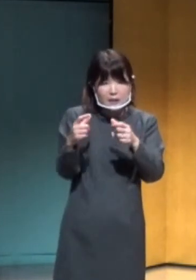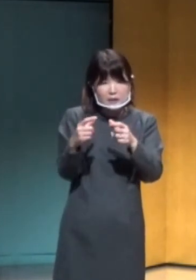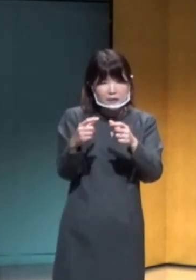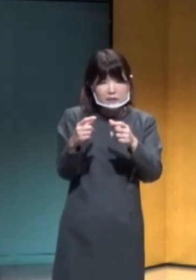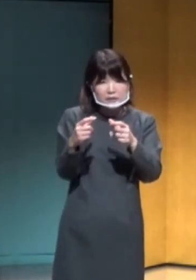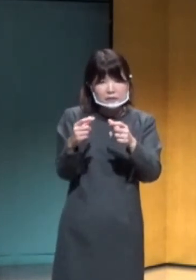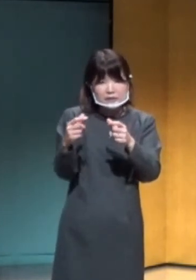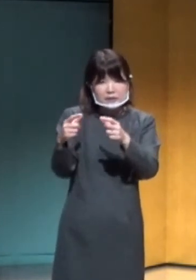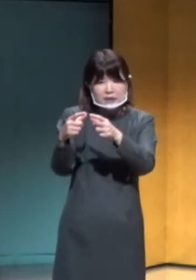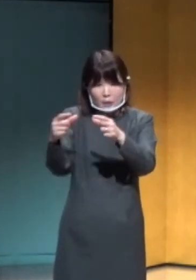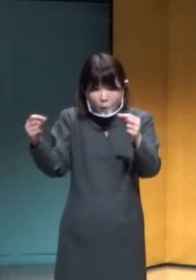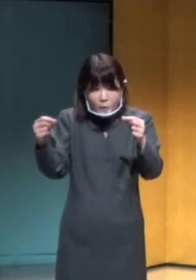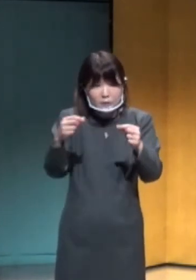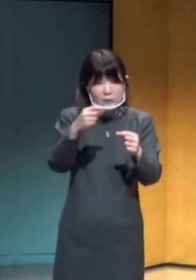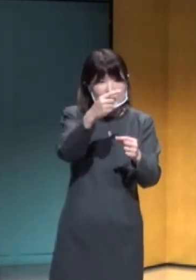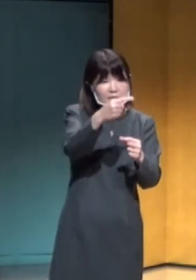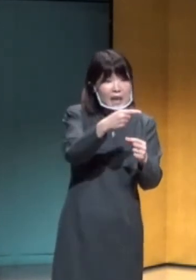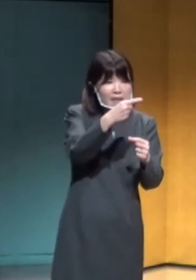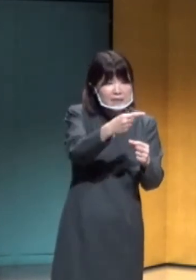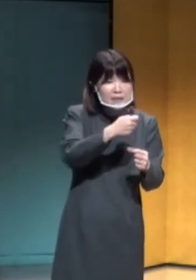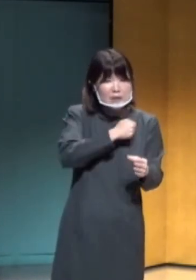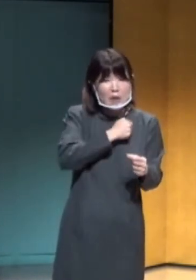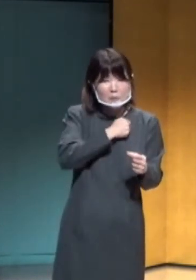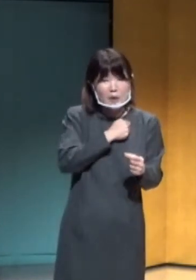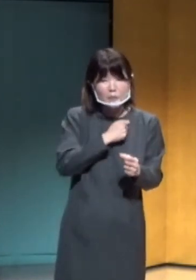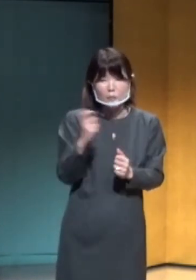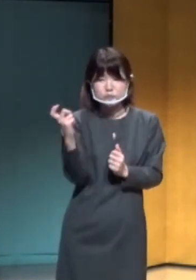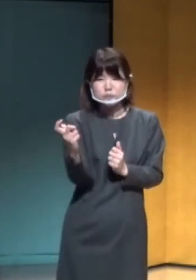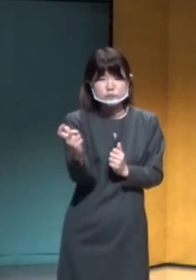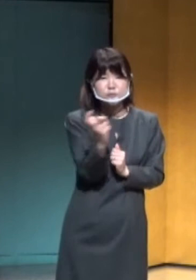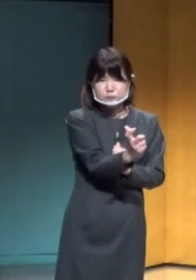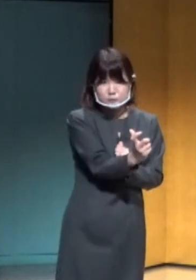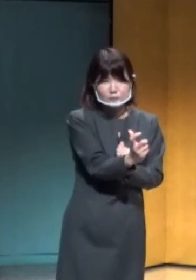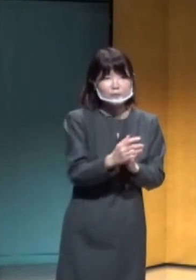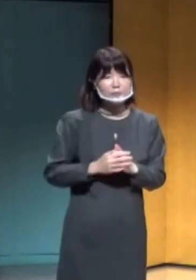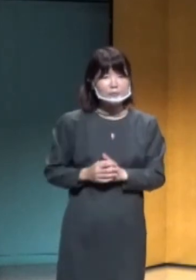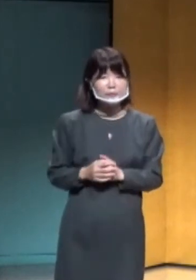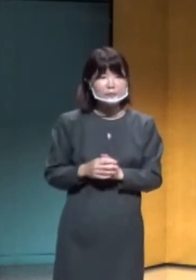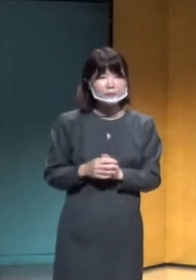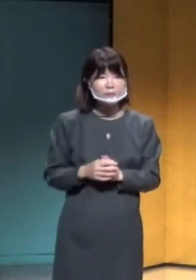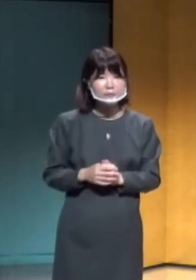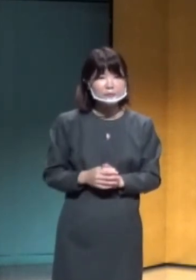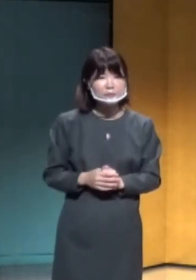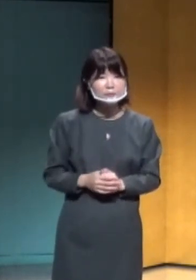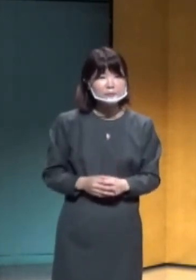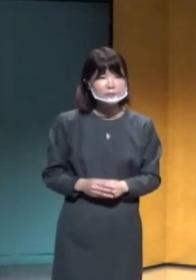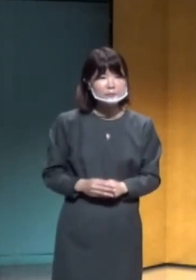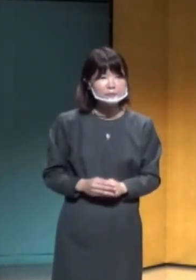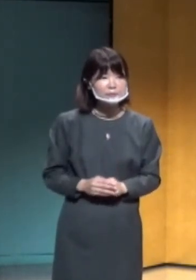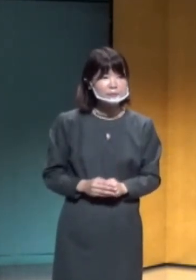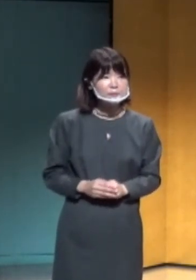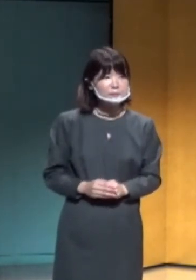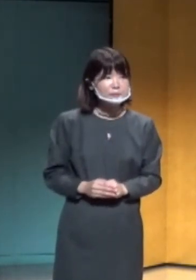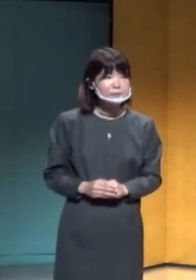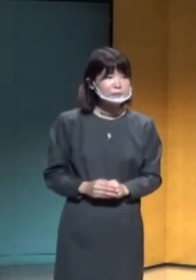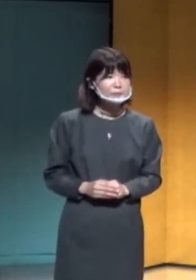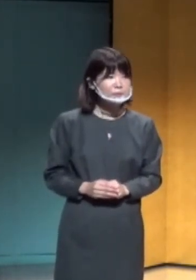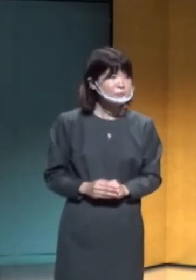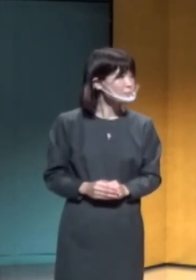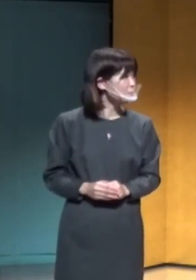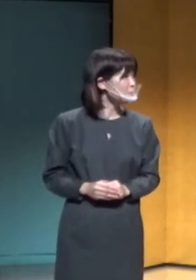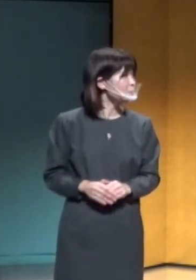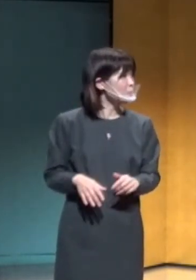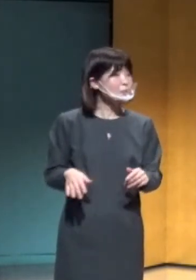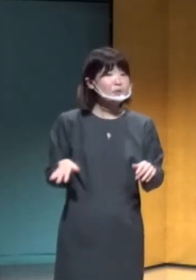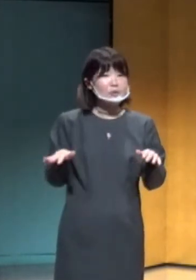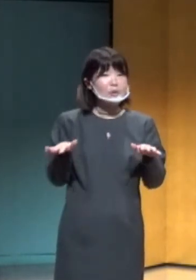名だたる企業に成長されております。私はこの年に、私どもは今日も会